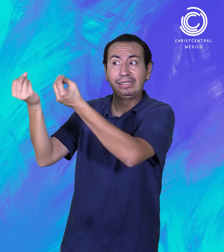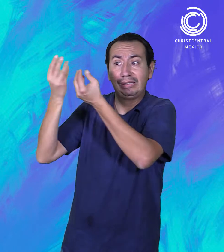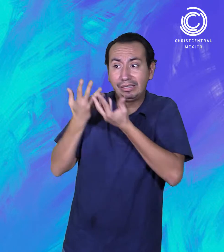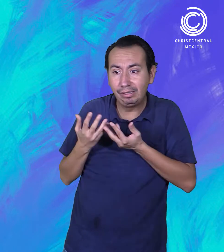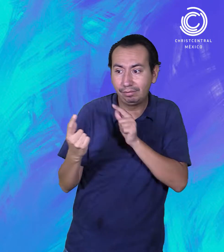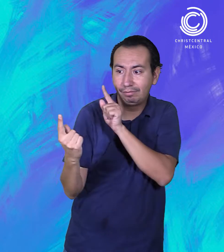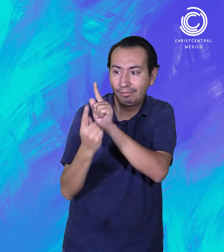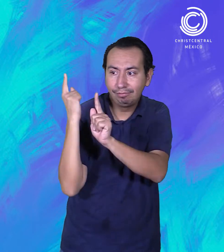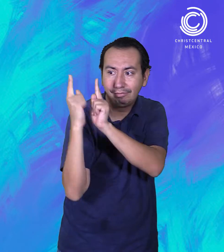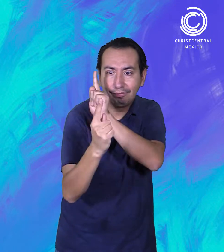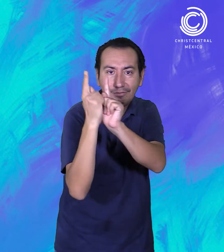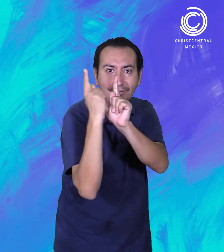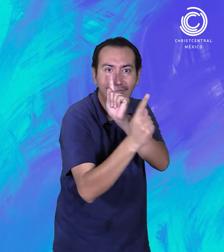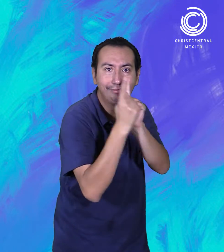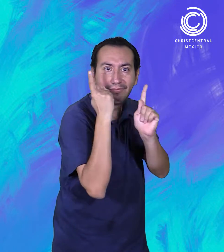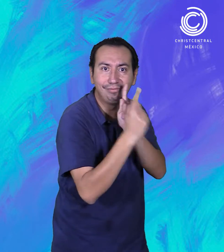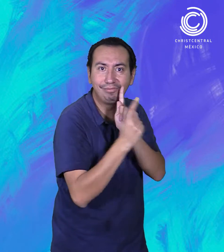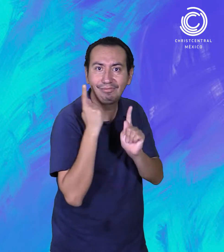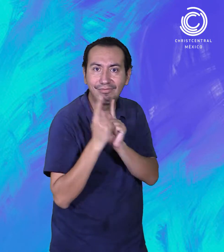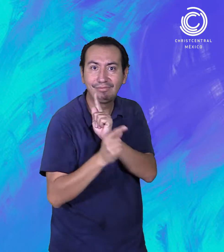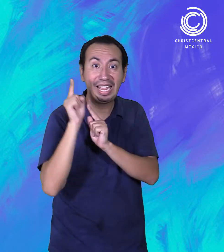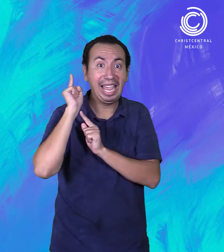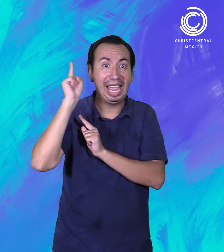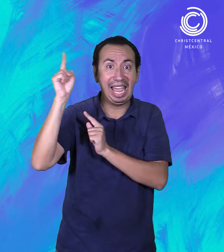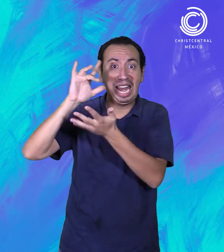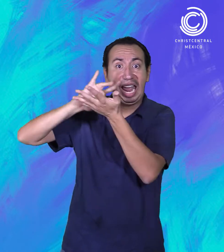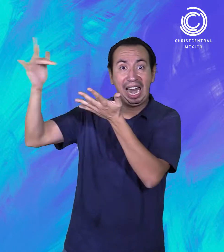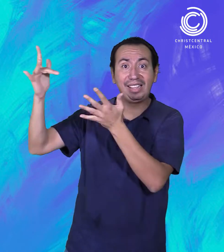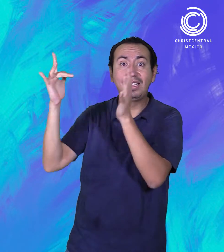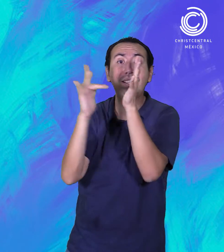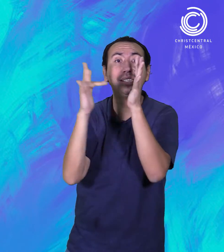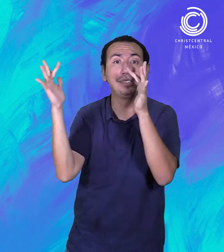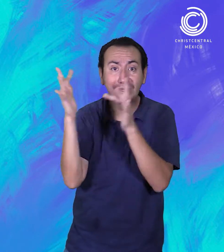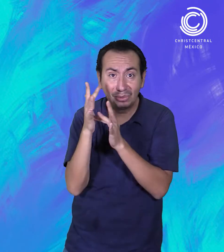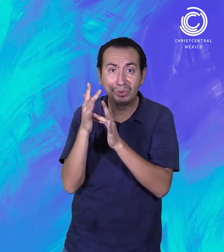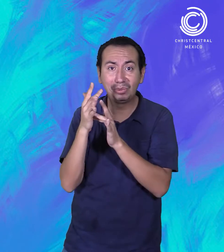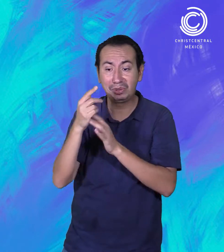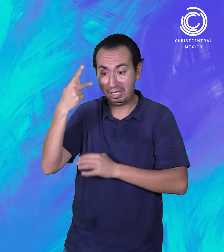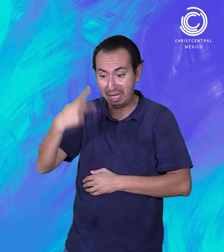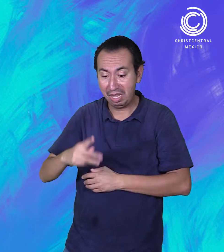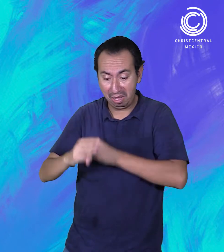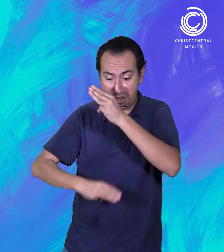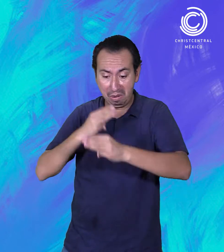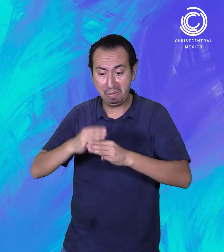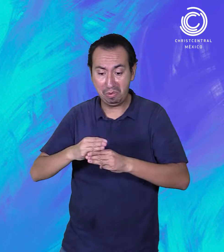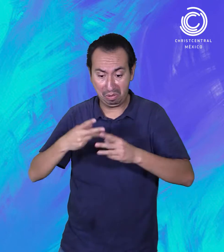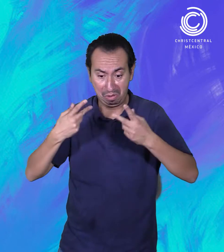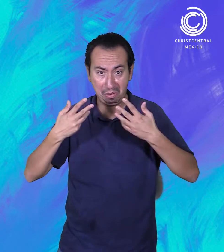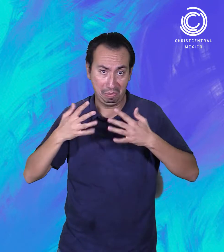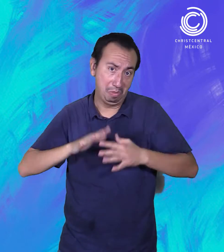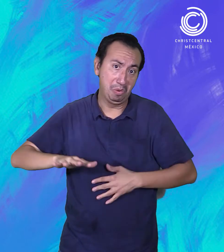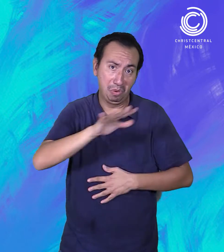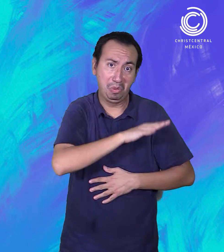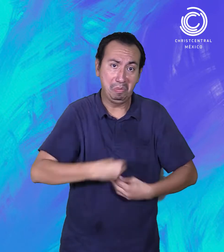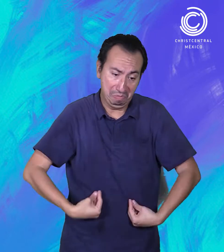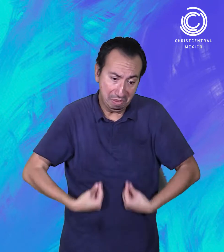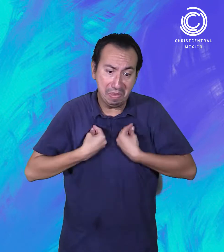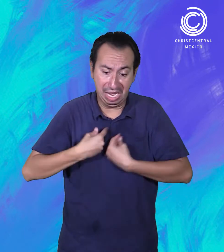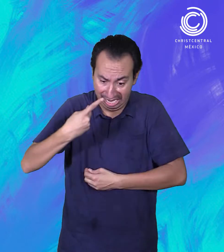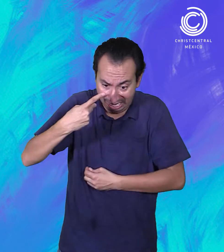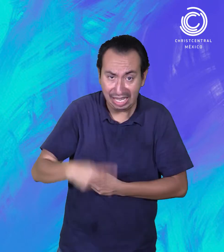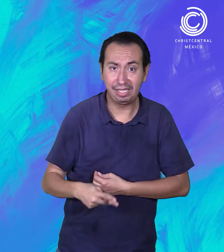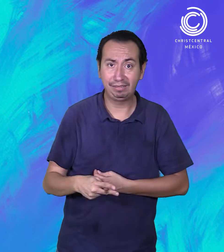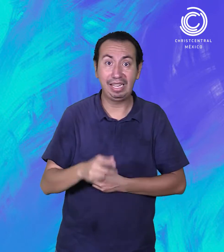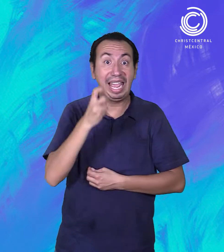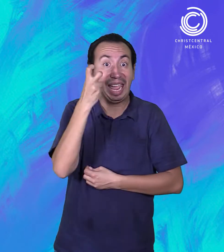los demás. Esa justicia de Cristo que necesitamos para vivir en este mundo. Y esa es parte de la labor del